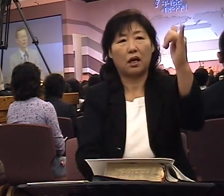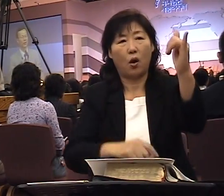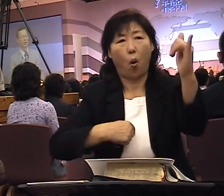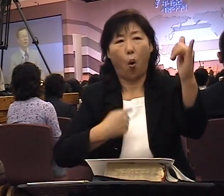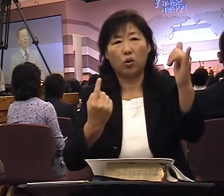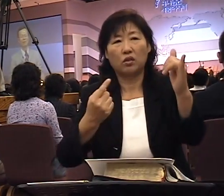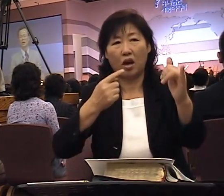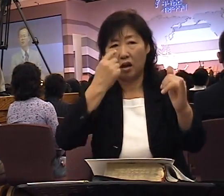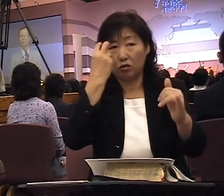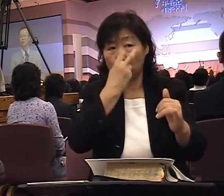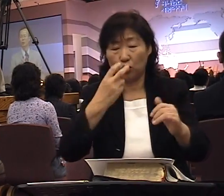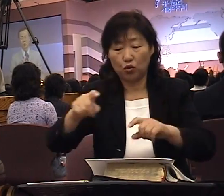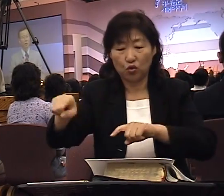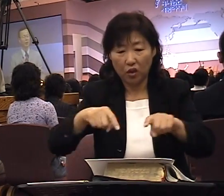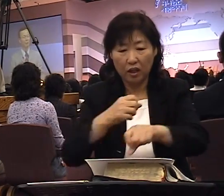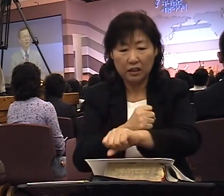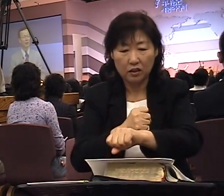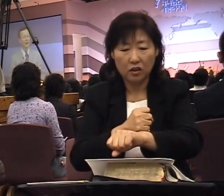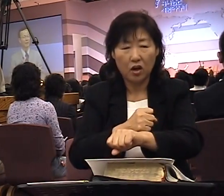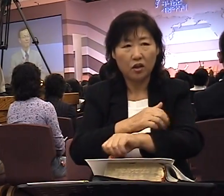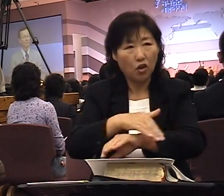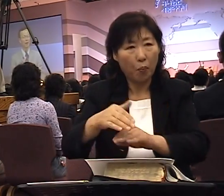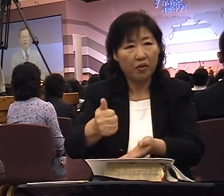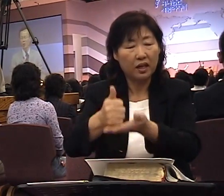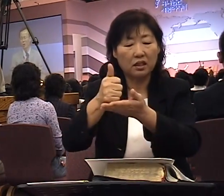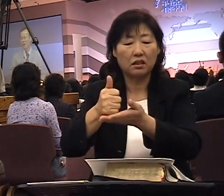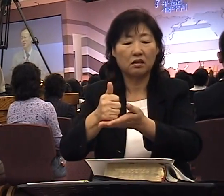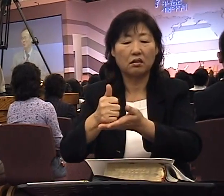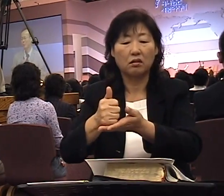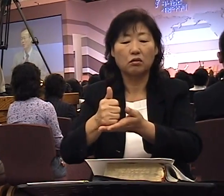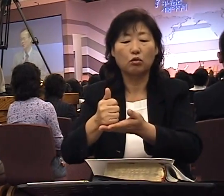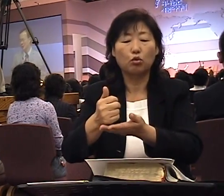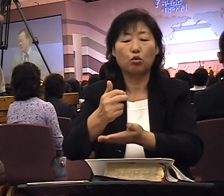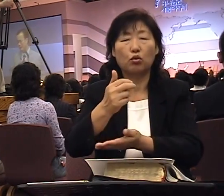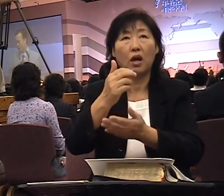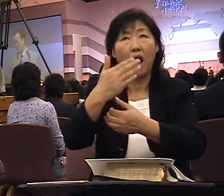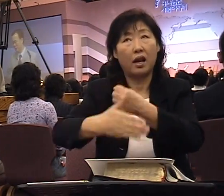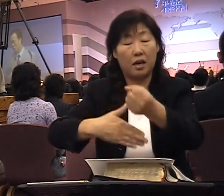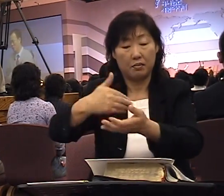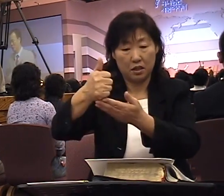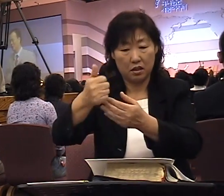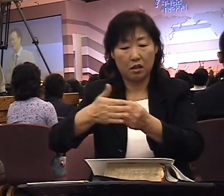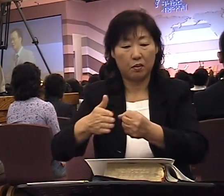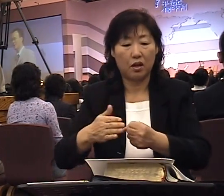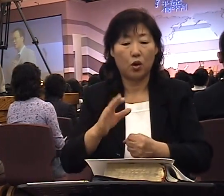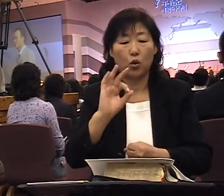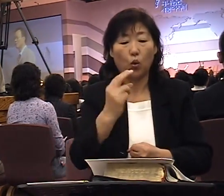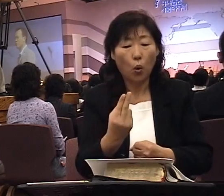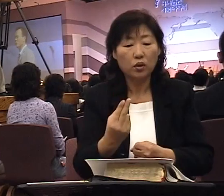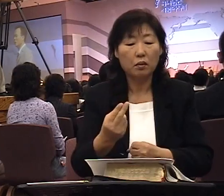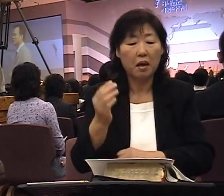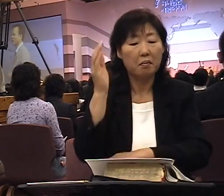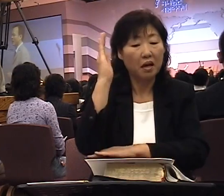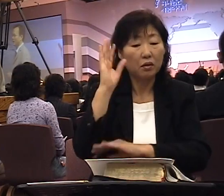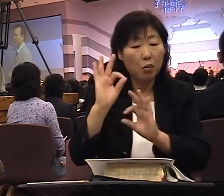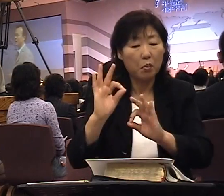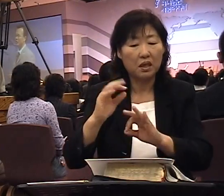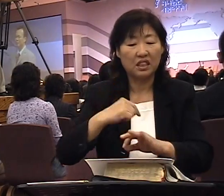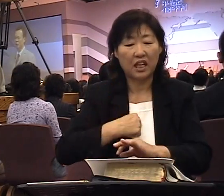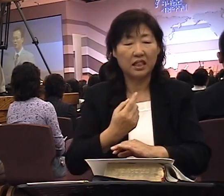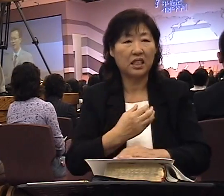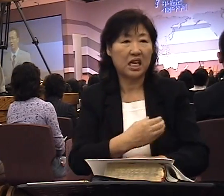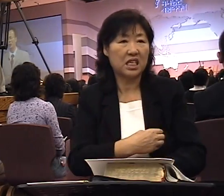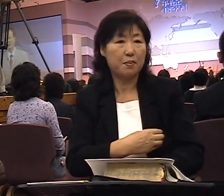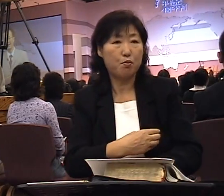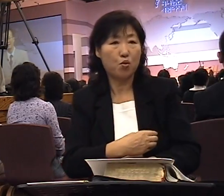주관하시고 섭리하시는 분이 계시기 때문입니다. 오늘 말씀을 보면 요셉이 자신의 신분을 형들에게